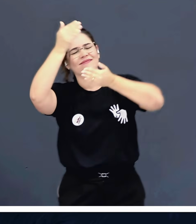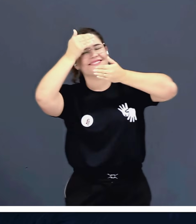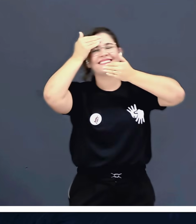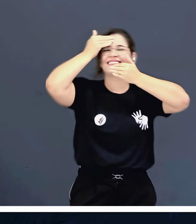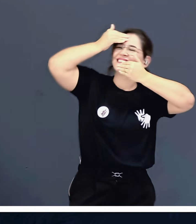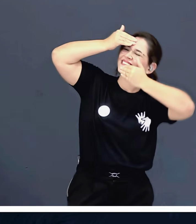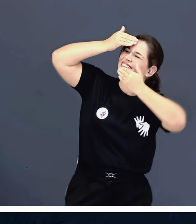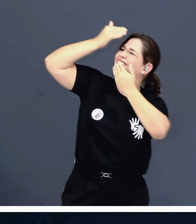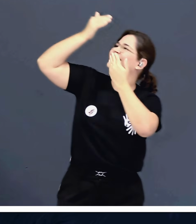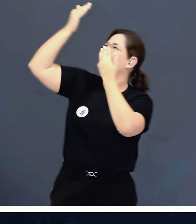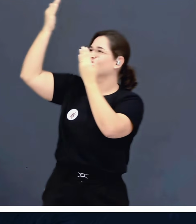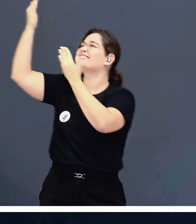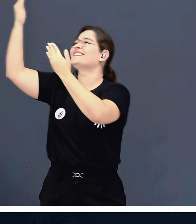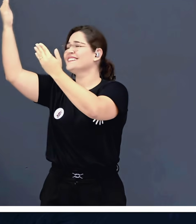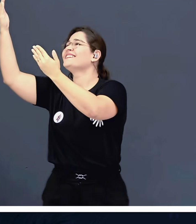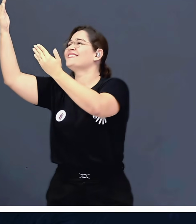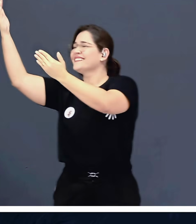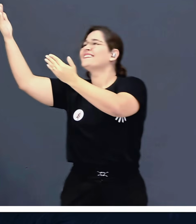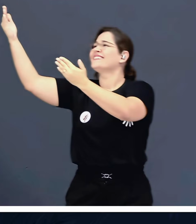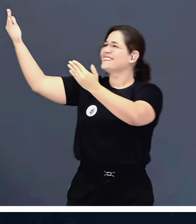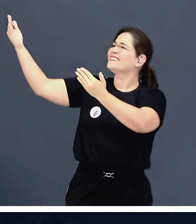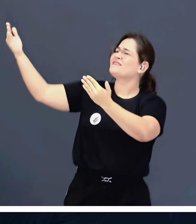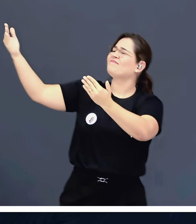eu te agradeço